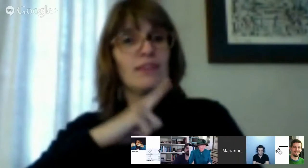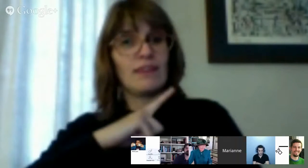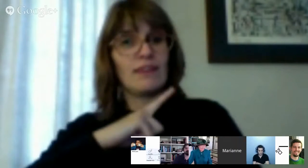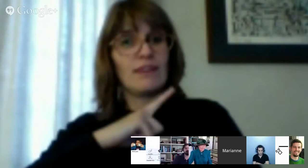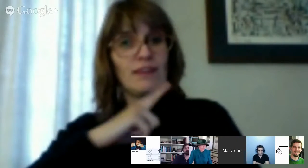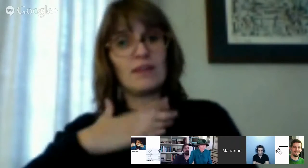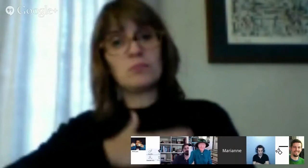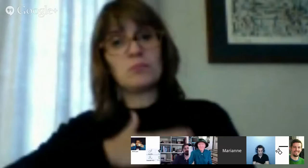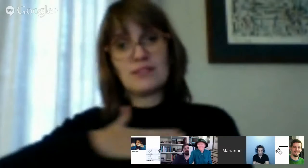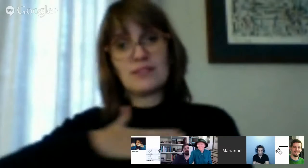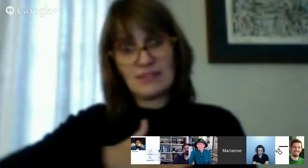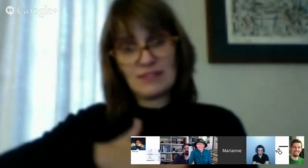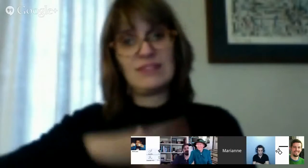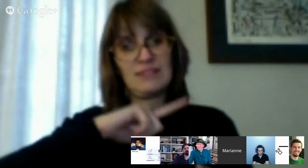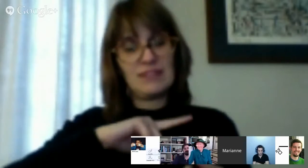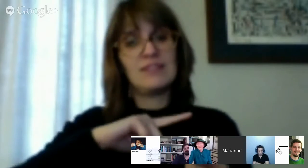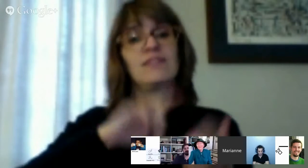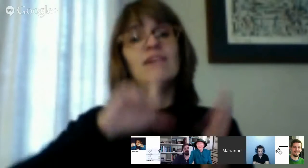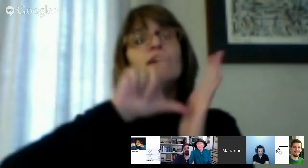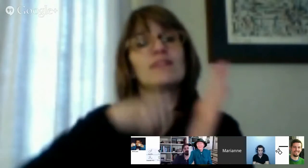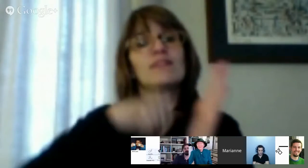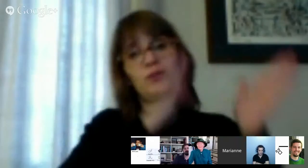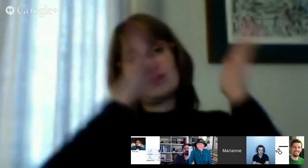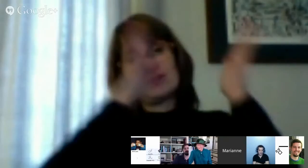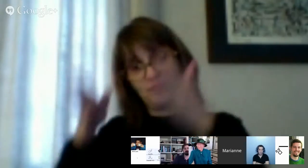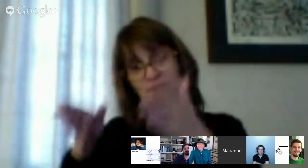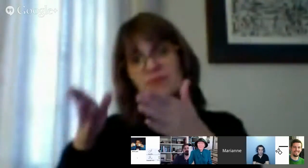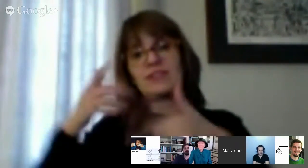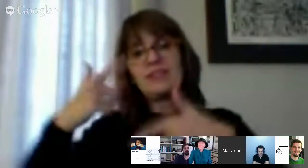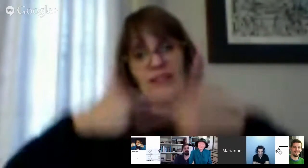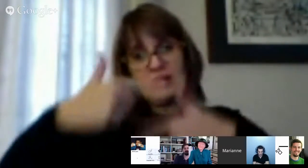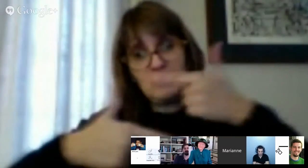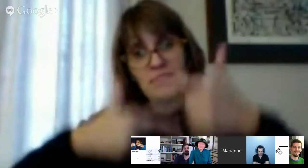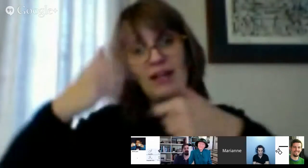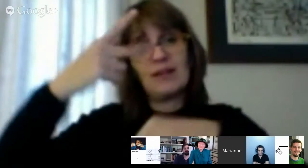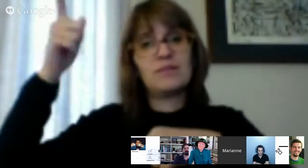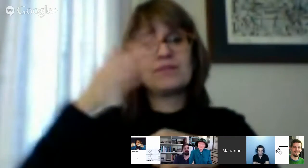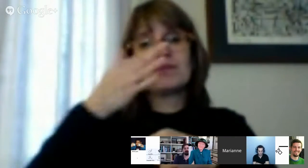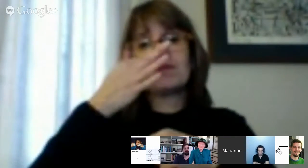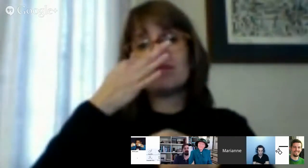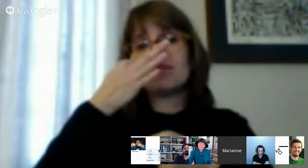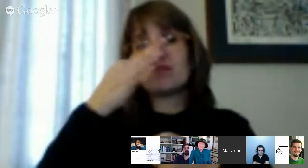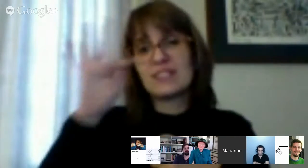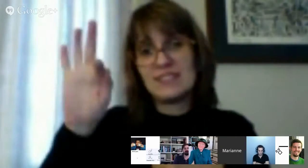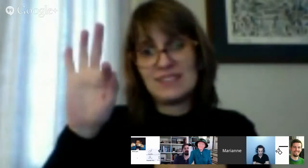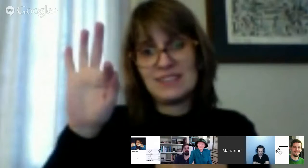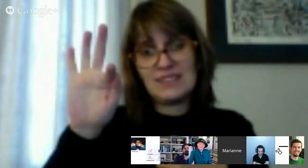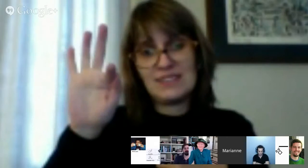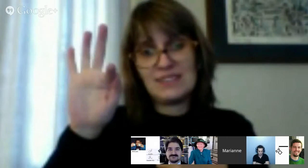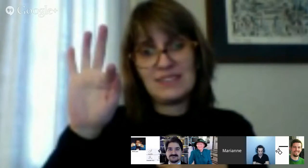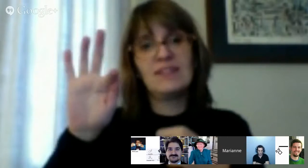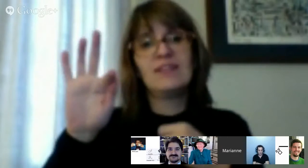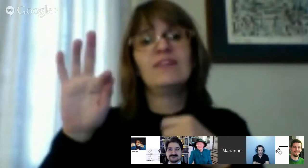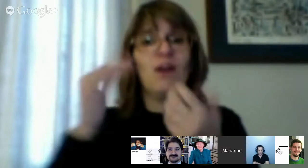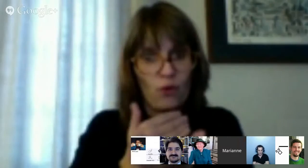Esse processo de produção tem que ter o prazer para essa produção.